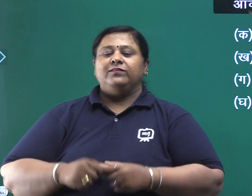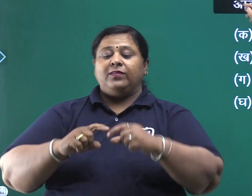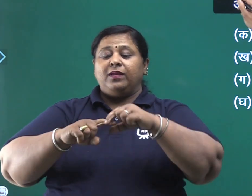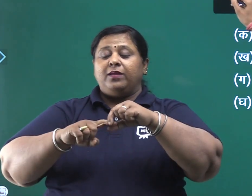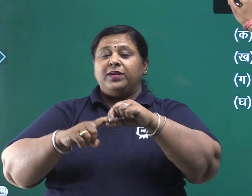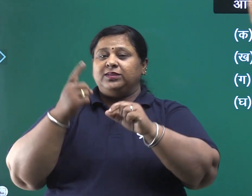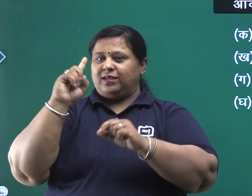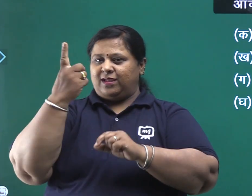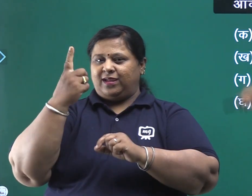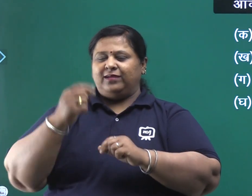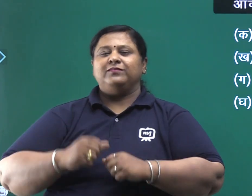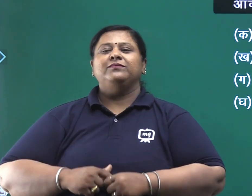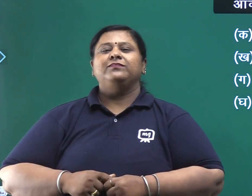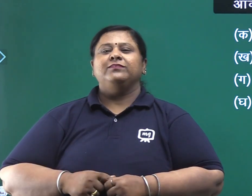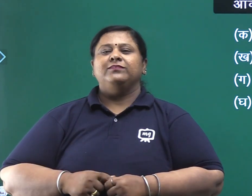प्रश्न संख्या 1।